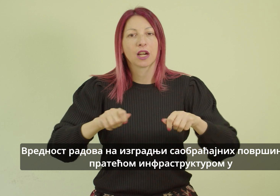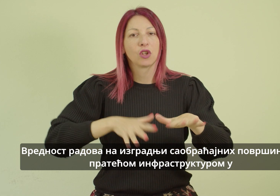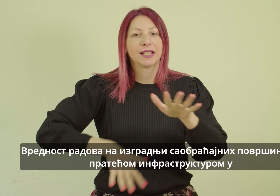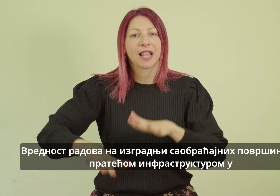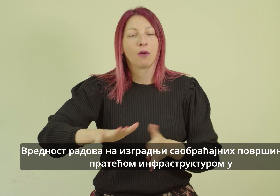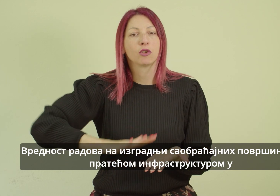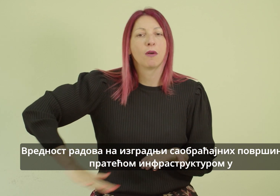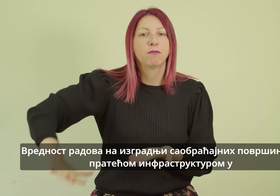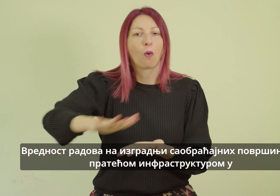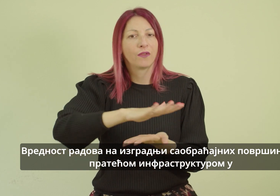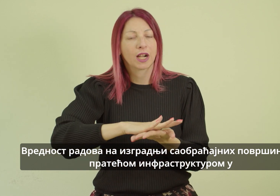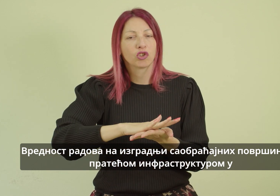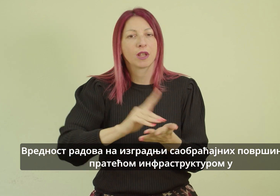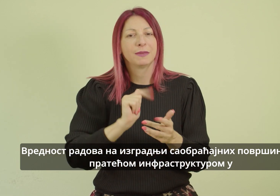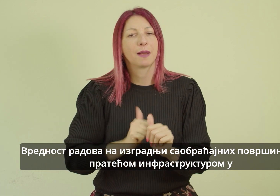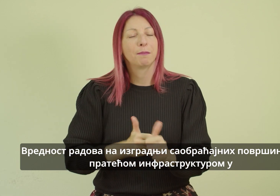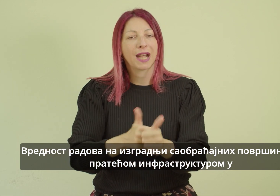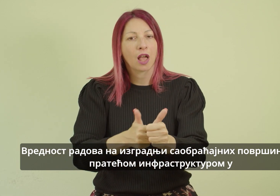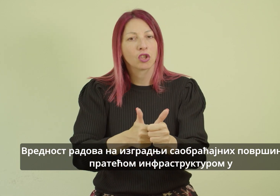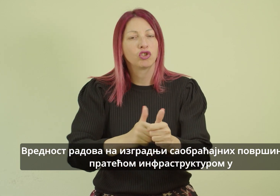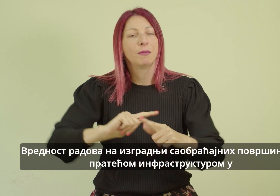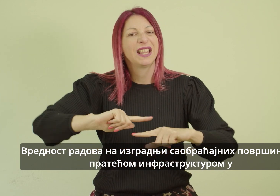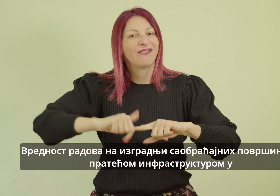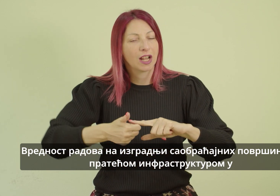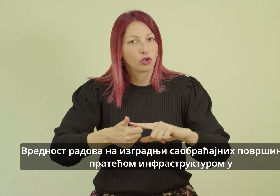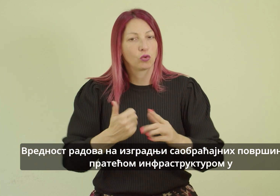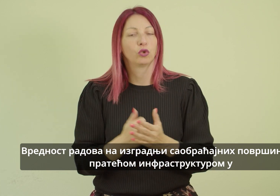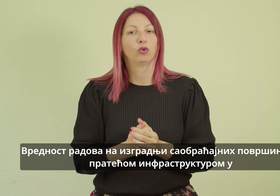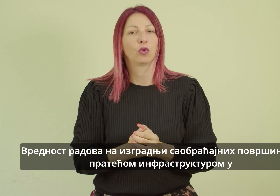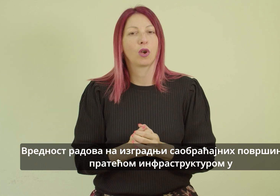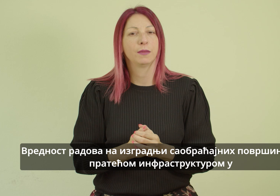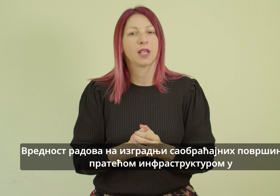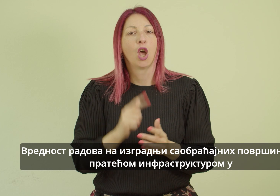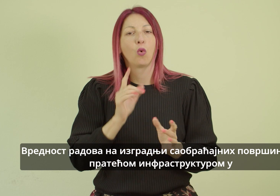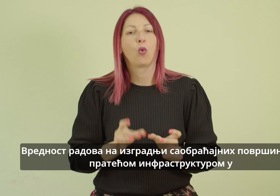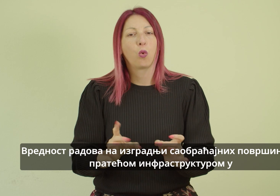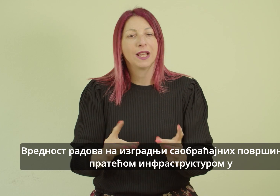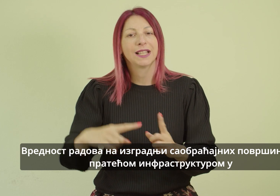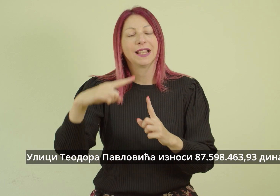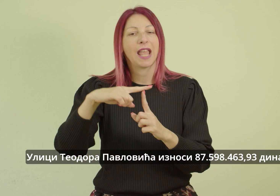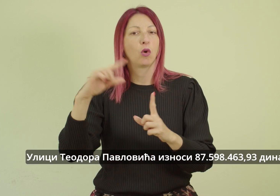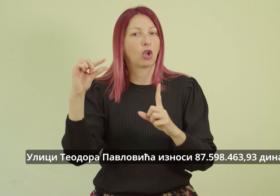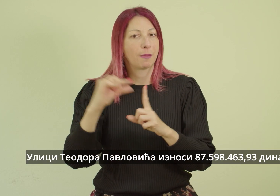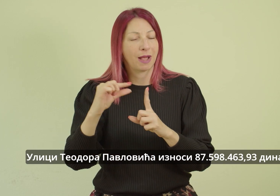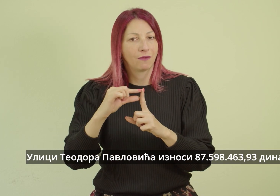Vrednost radova na izgradnji saobraćajnih površina sa pratećom infrastrukturom u ulici Teodora